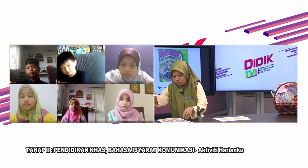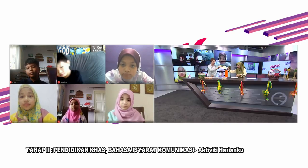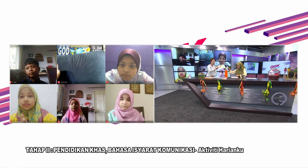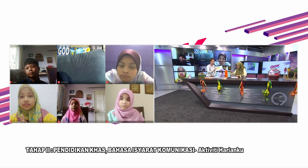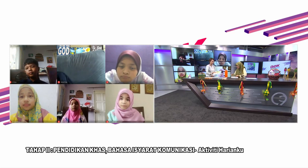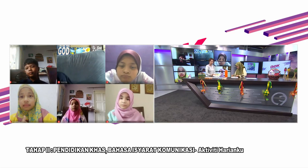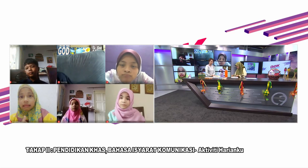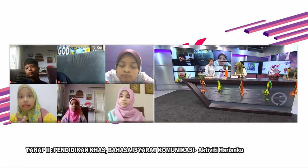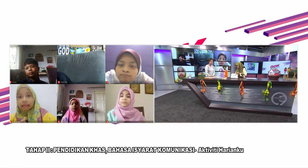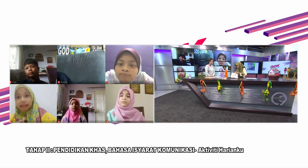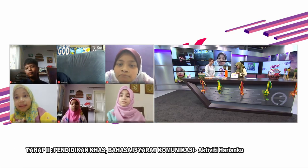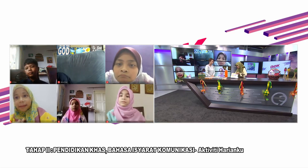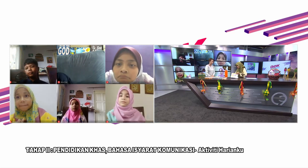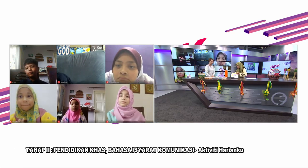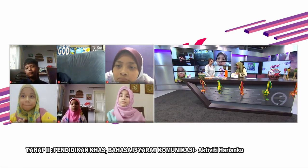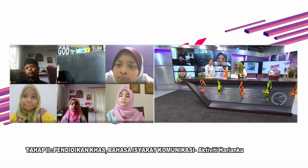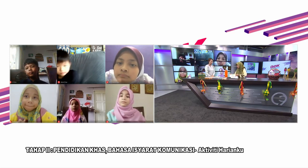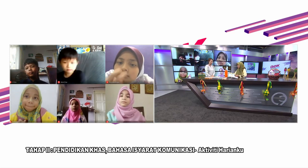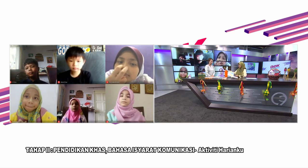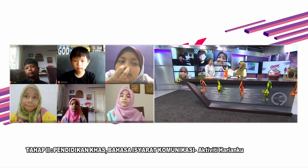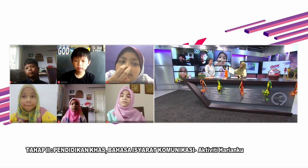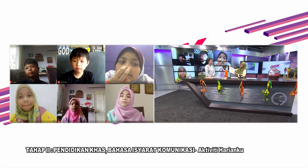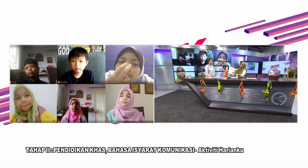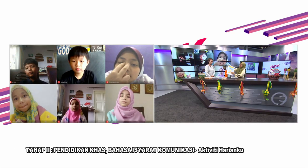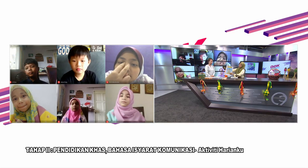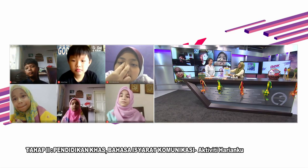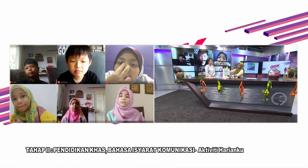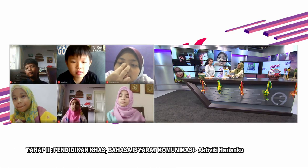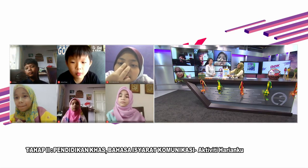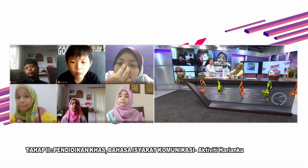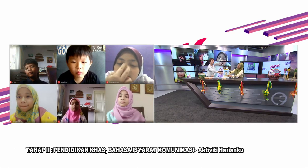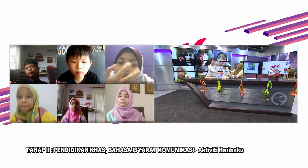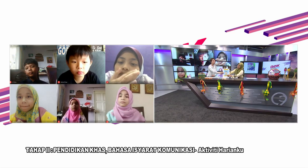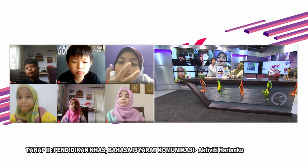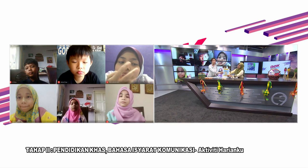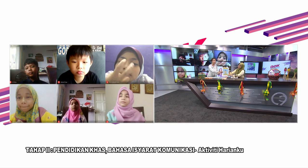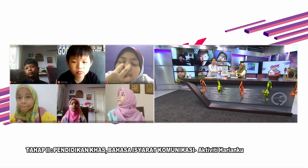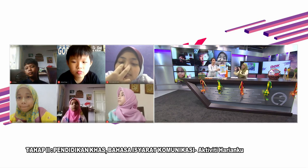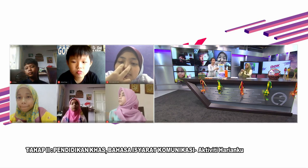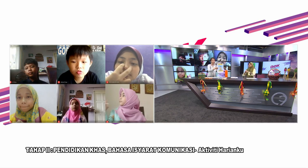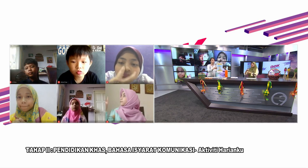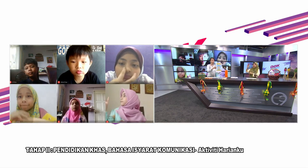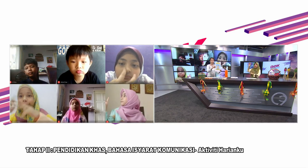Yang ini sudah. Pukul 8 pagi. Okey. Saya pegang dulu.